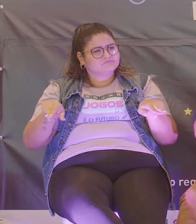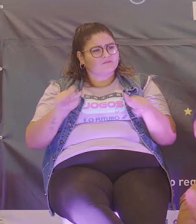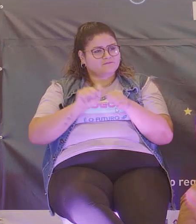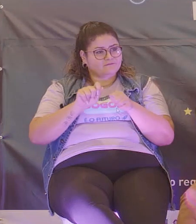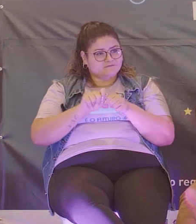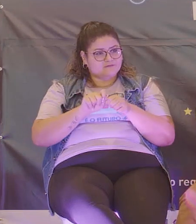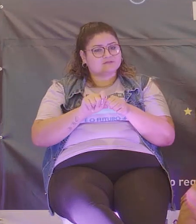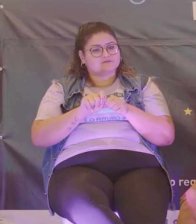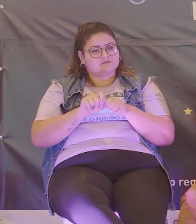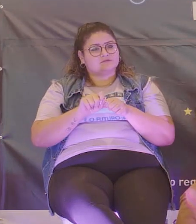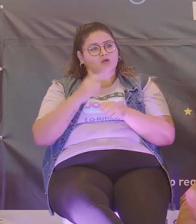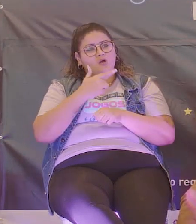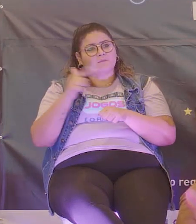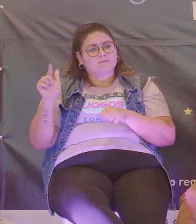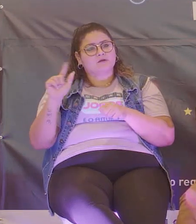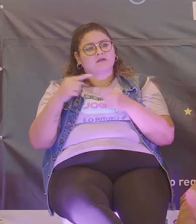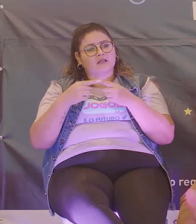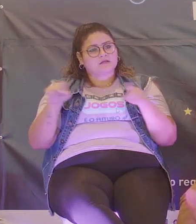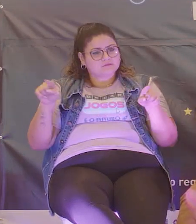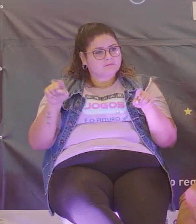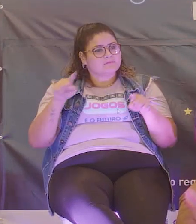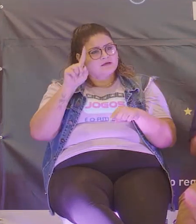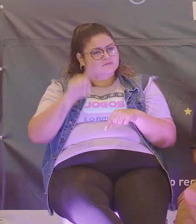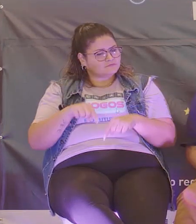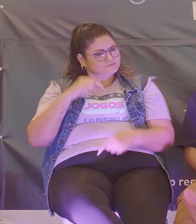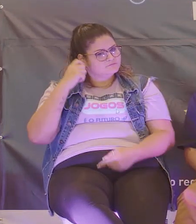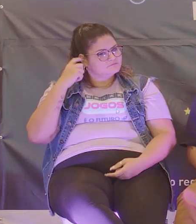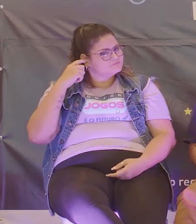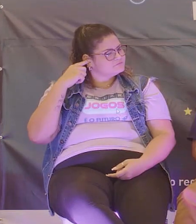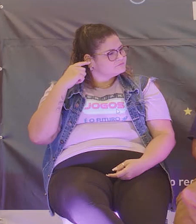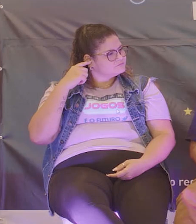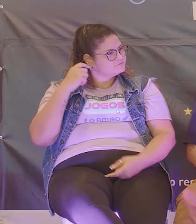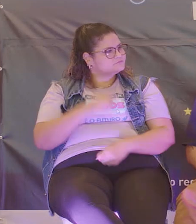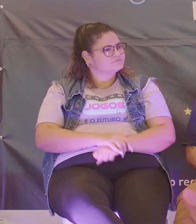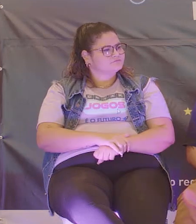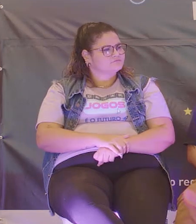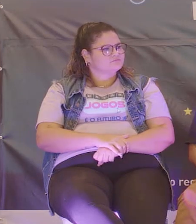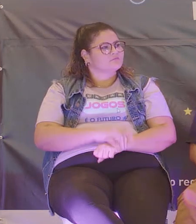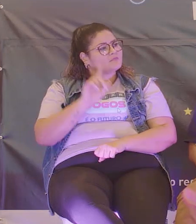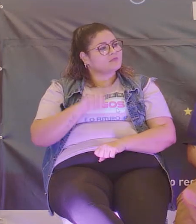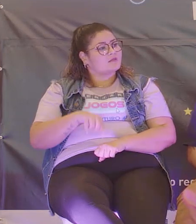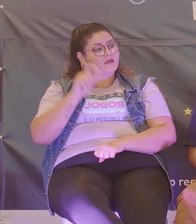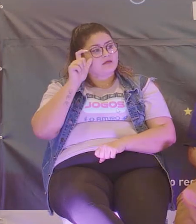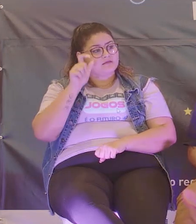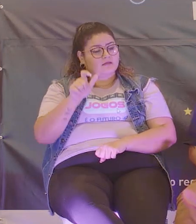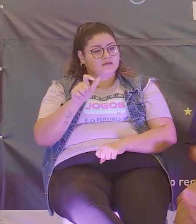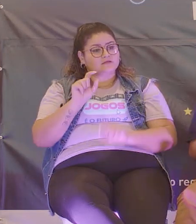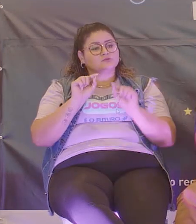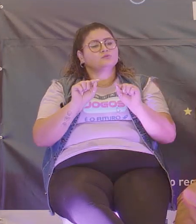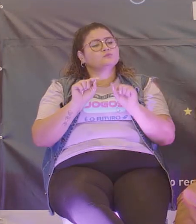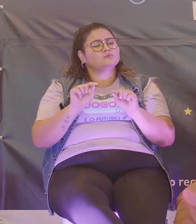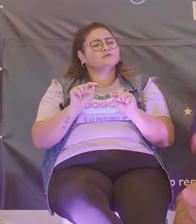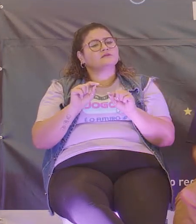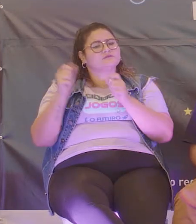mas o nosso próximo grande lançamento realmente é o Irmão do Jorel. Show, cara. É interessante você falar nessa parte aí